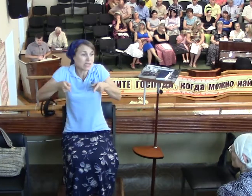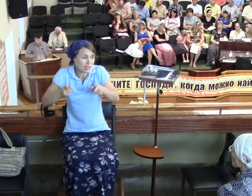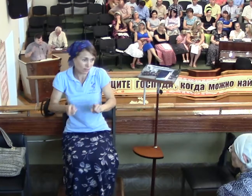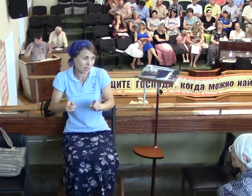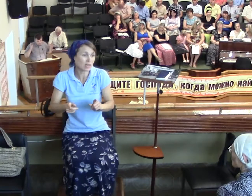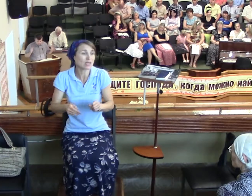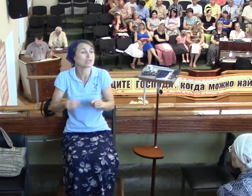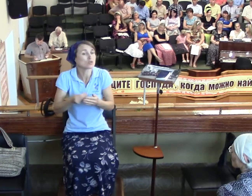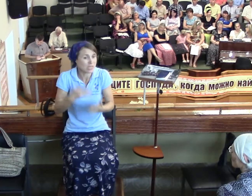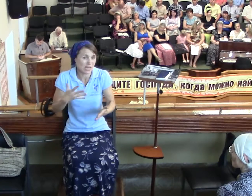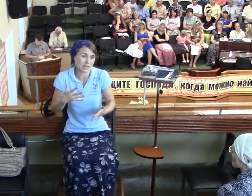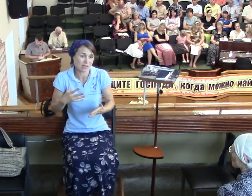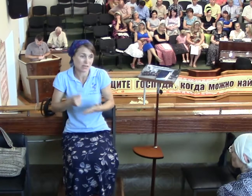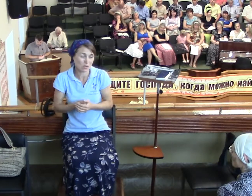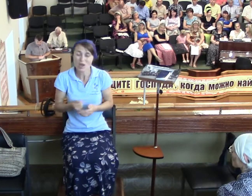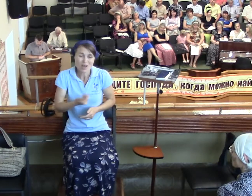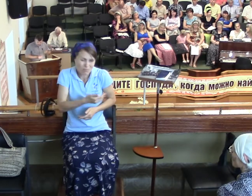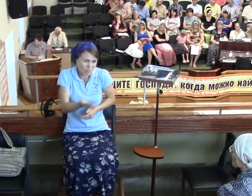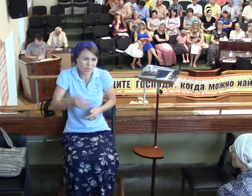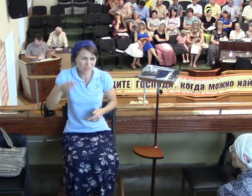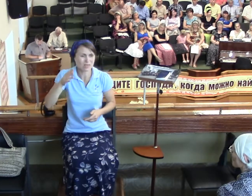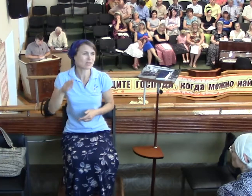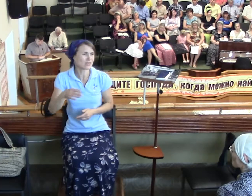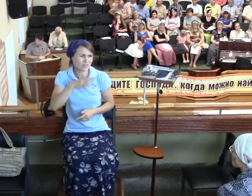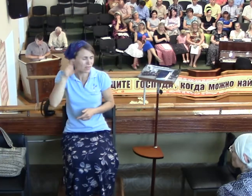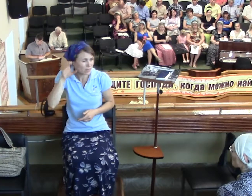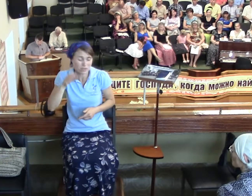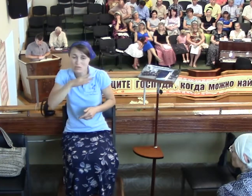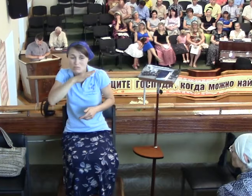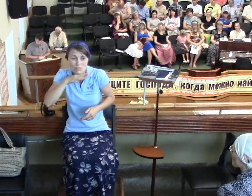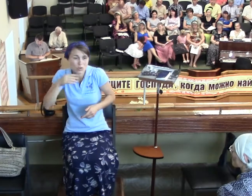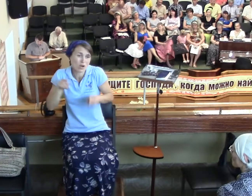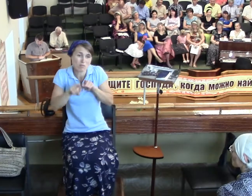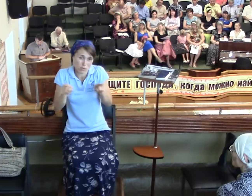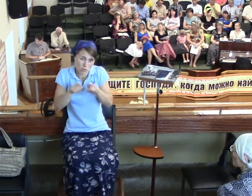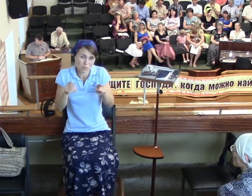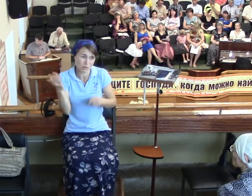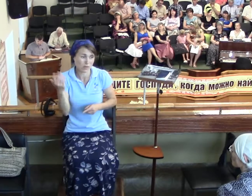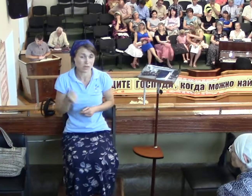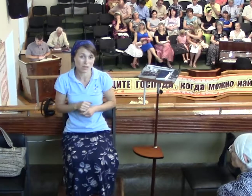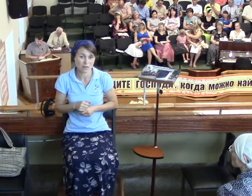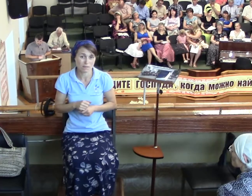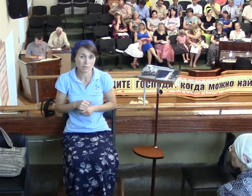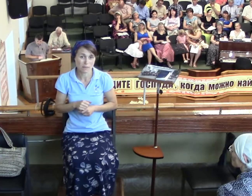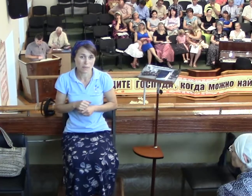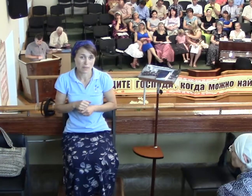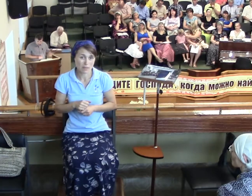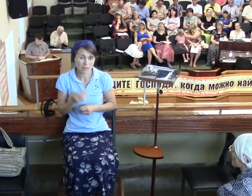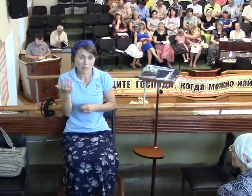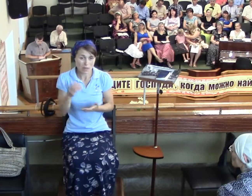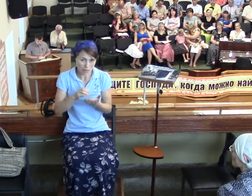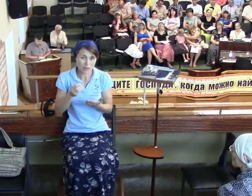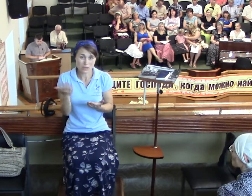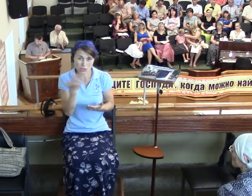в проповедях, тысячи проповедей слышим. Мы читаем с вами Марка, 8 глава, 35 стих, там написано. «Ибо кто